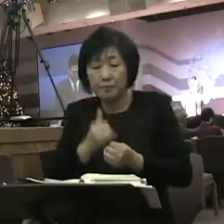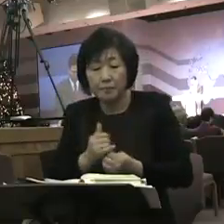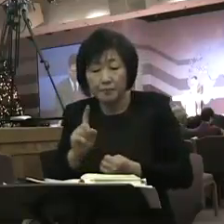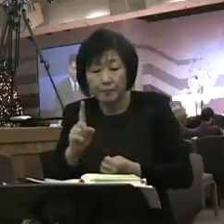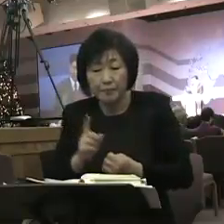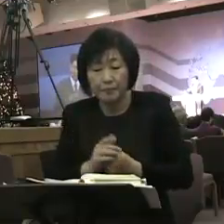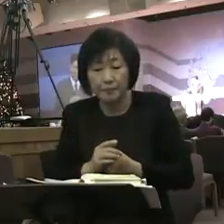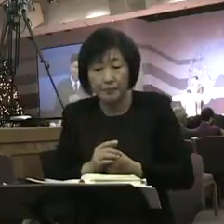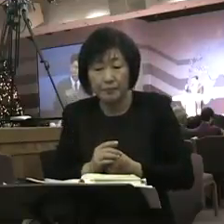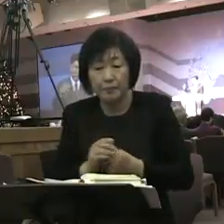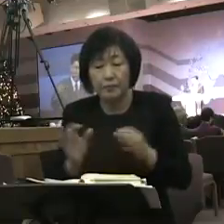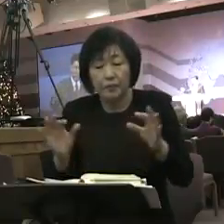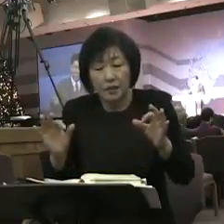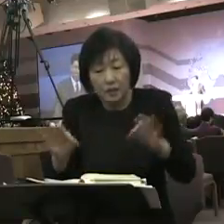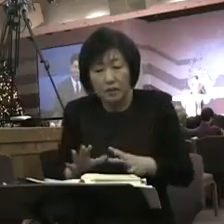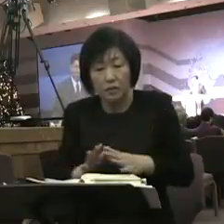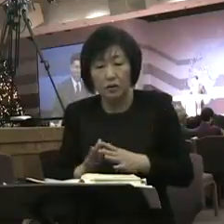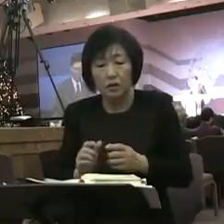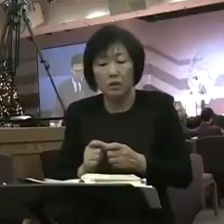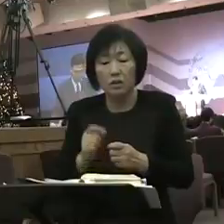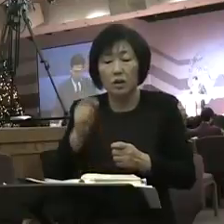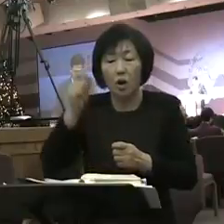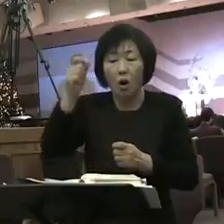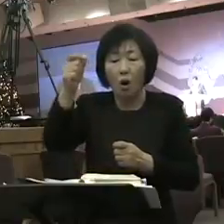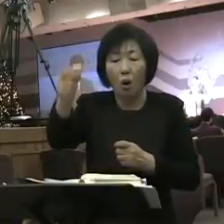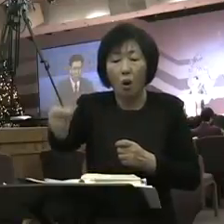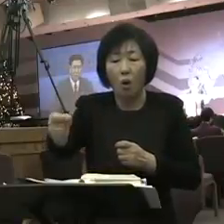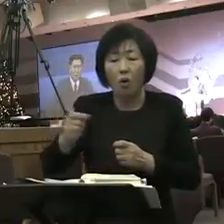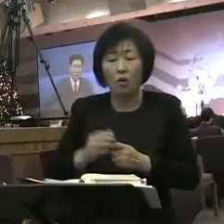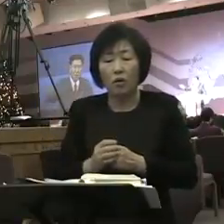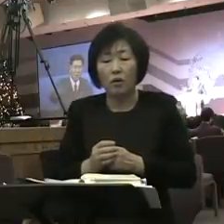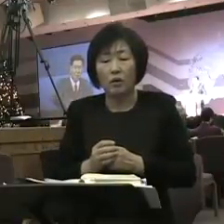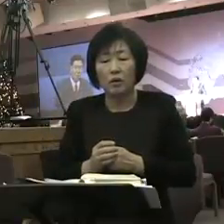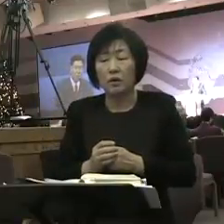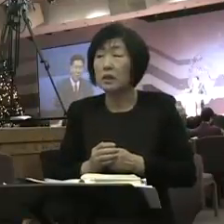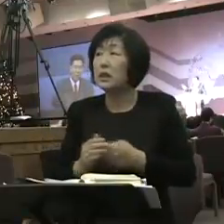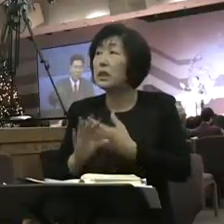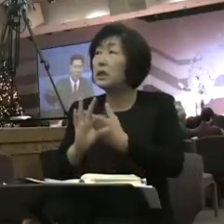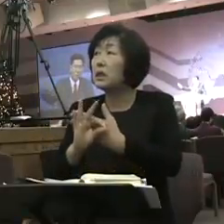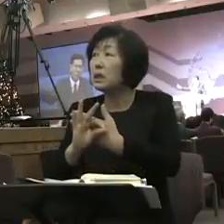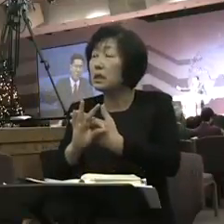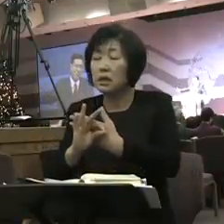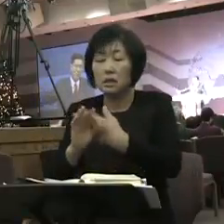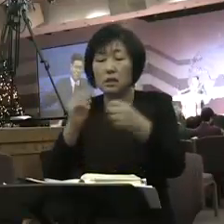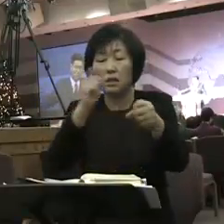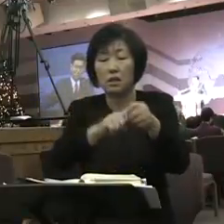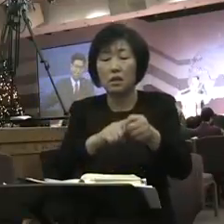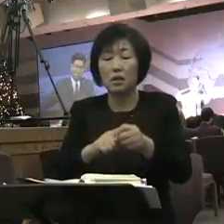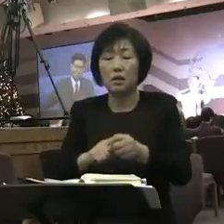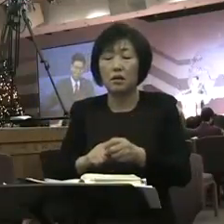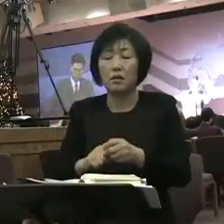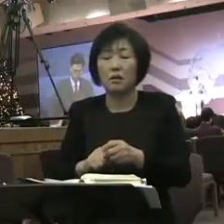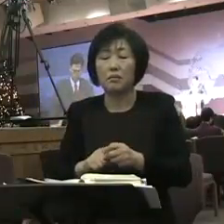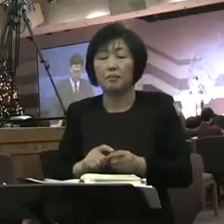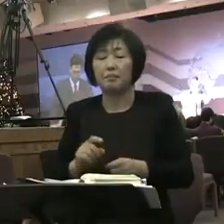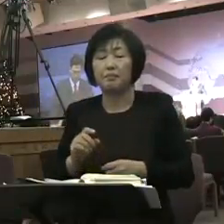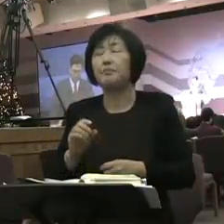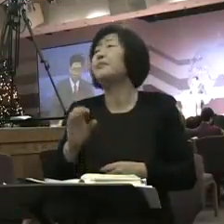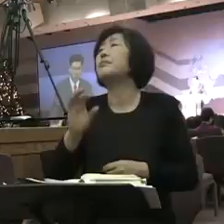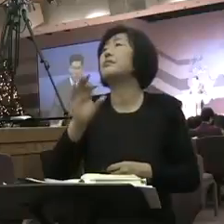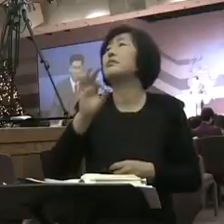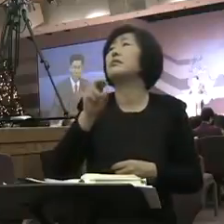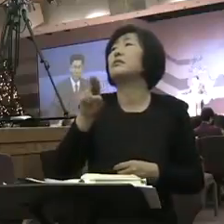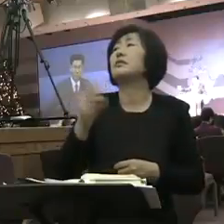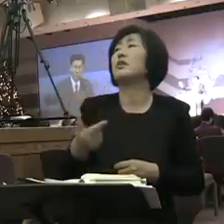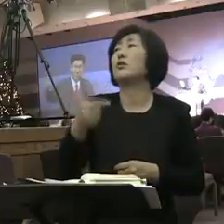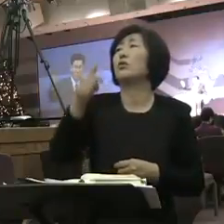뭐라고 했어요? 잠시와 영원 뭐 이렇게 쓰여져 있고, 일시적인 것과 영구적인 것,